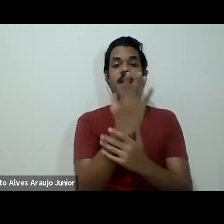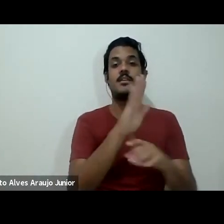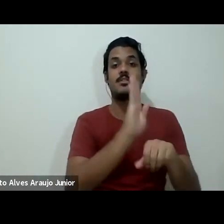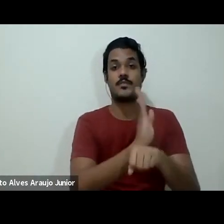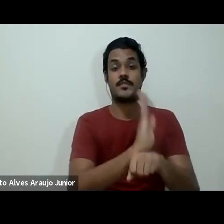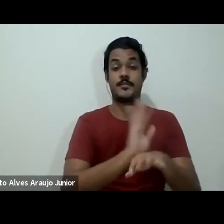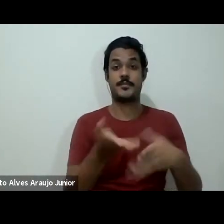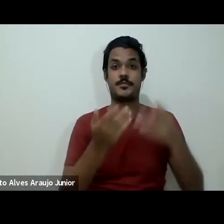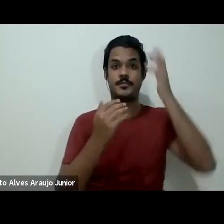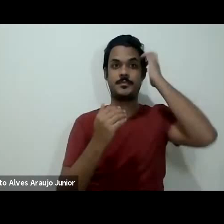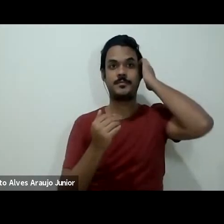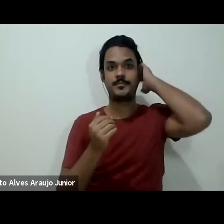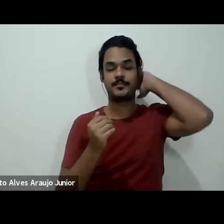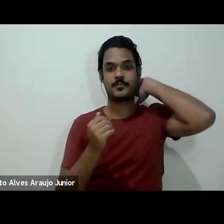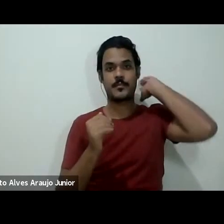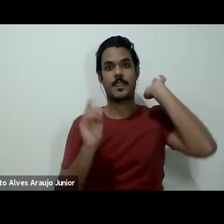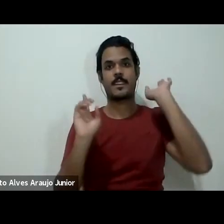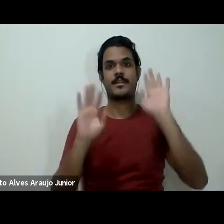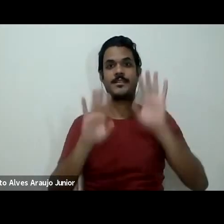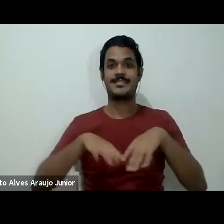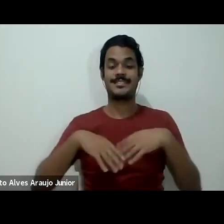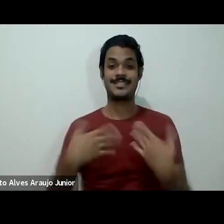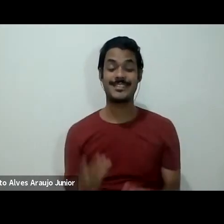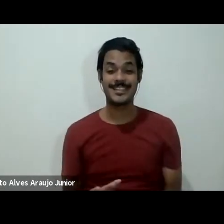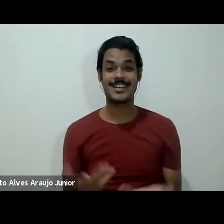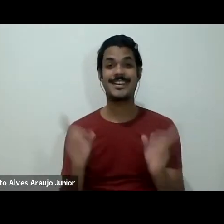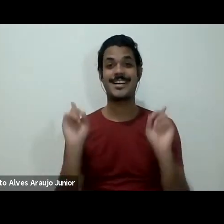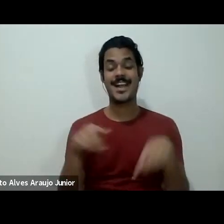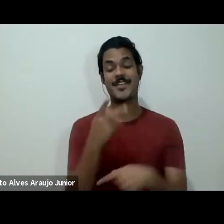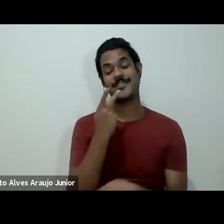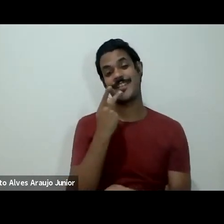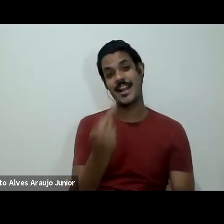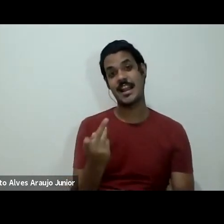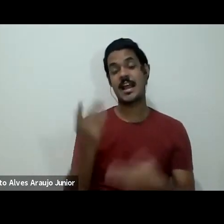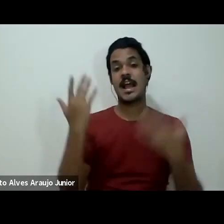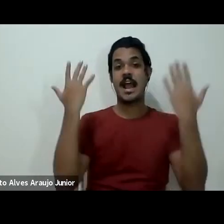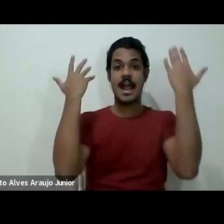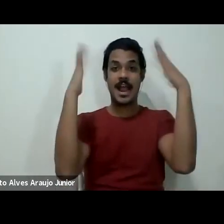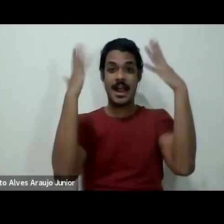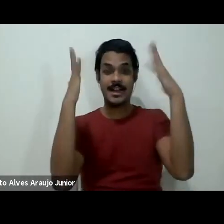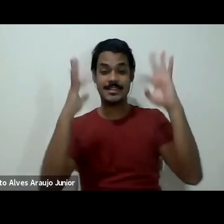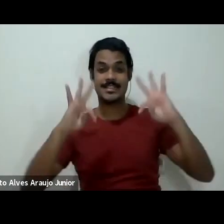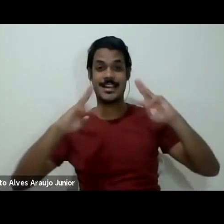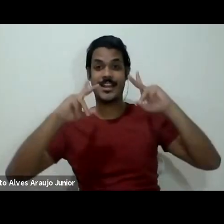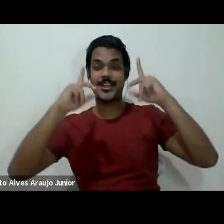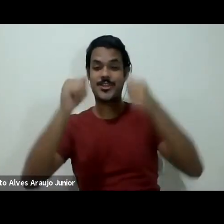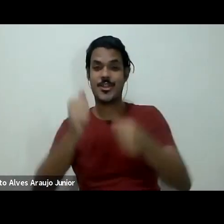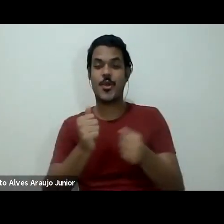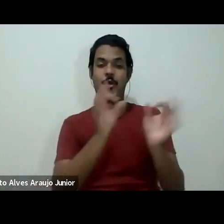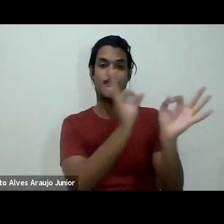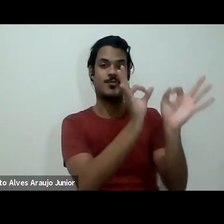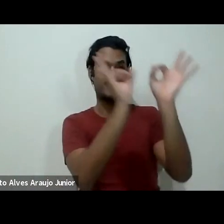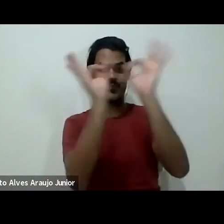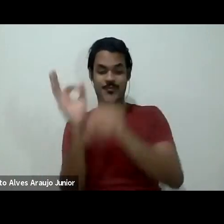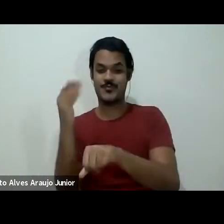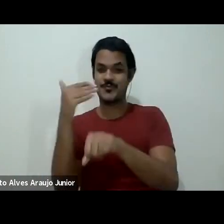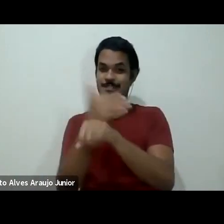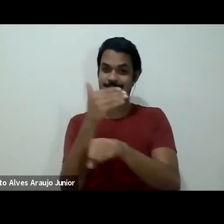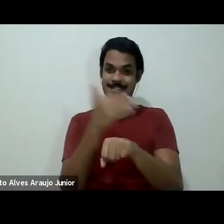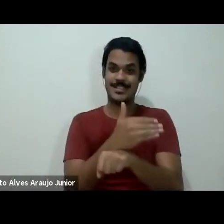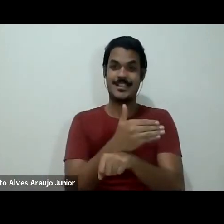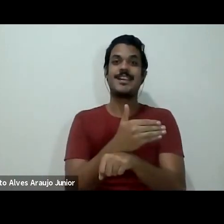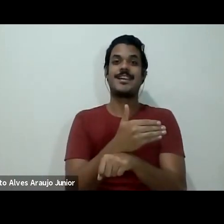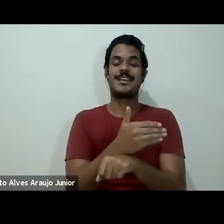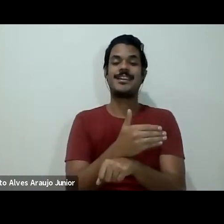Então, é isso que eu tenho a dizer, e agradecer imensamente, agradecer a todos os presentes, né? Todo mundo que veio